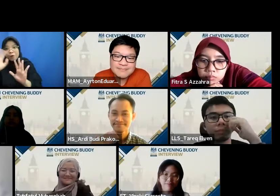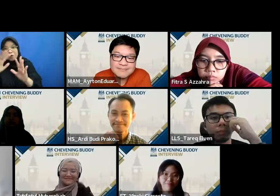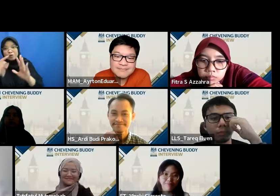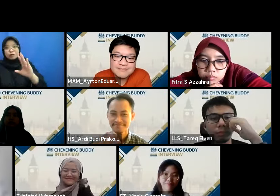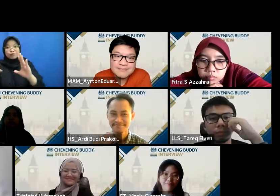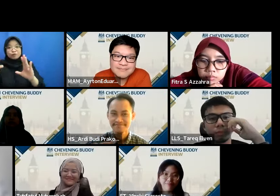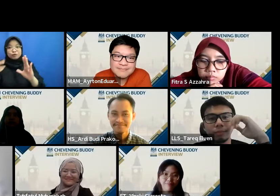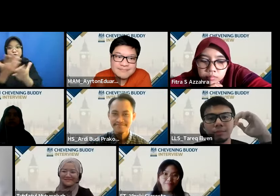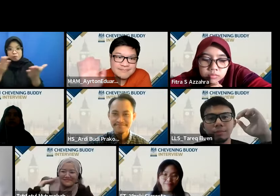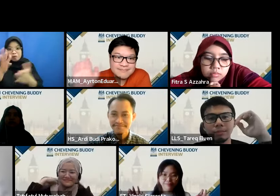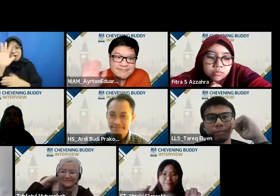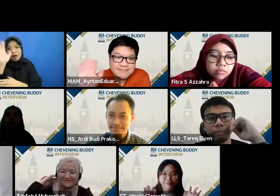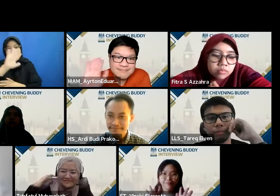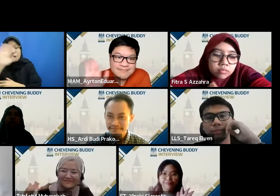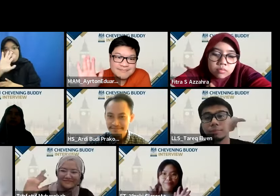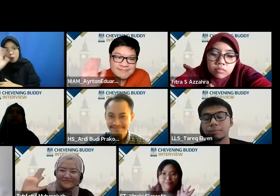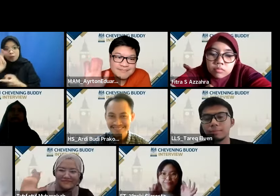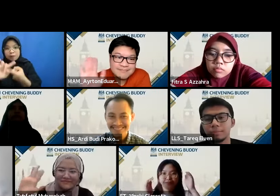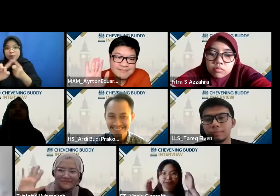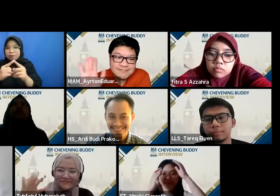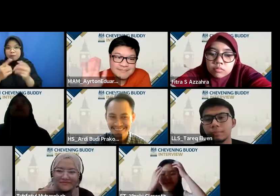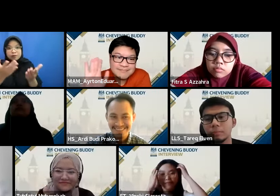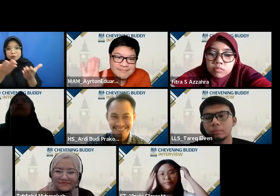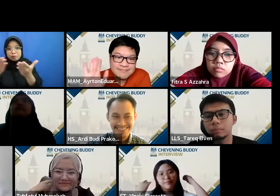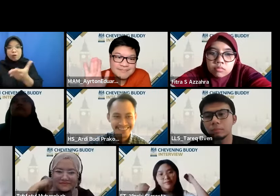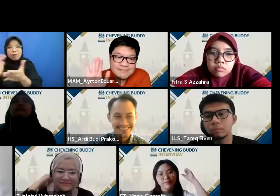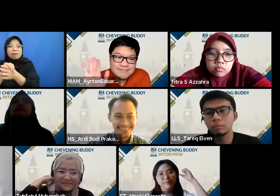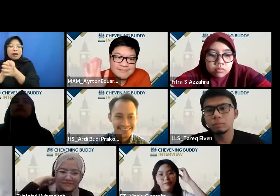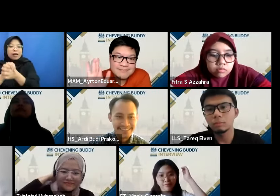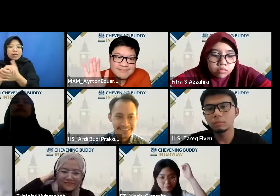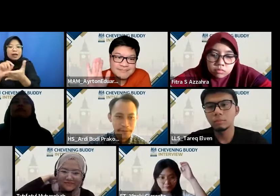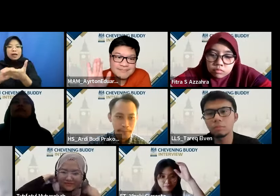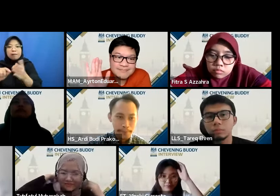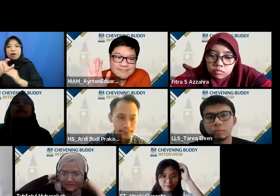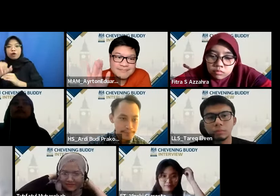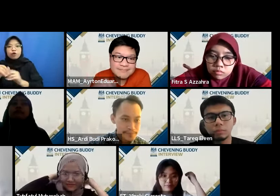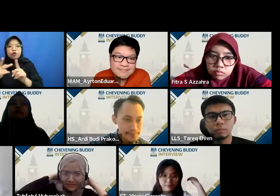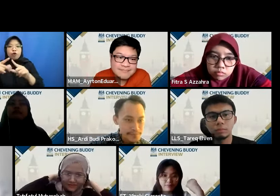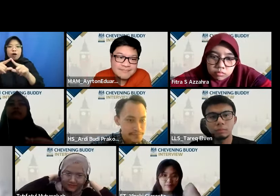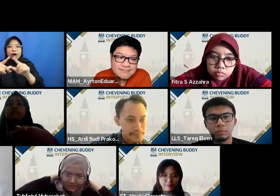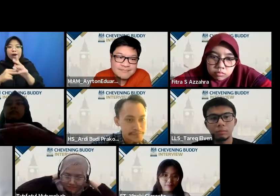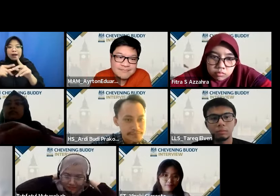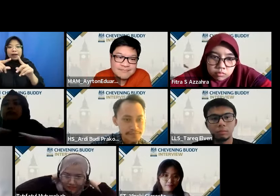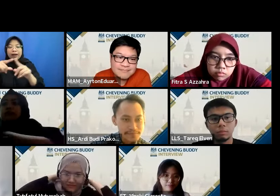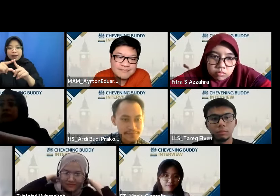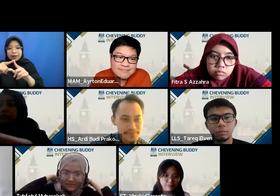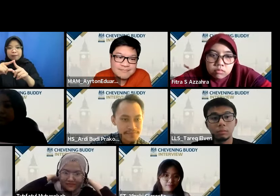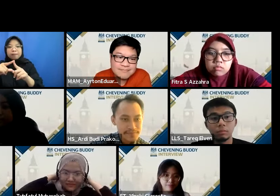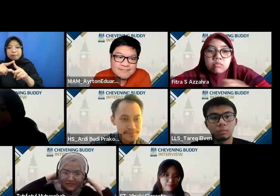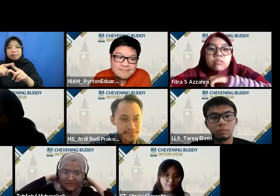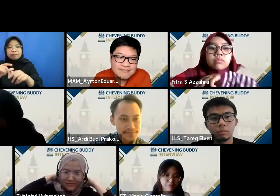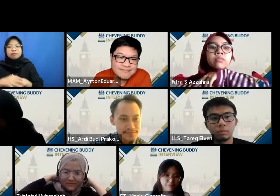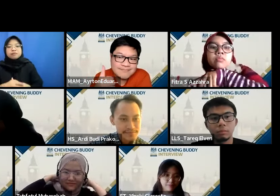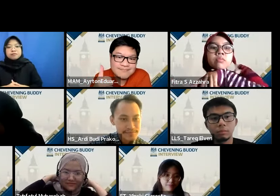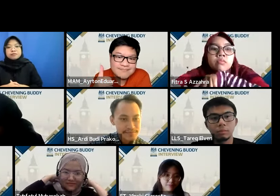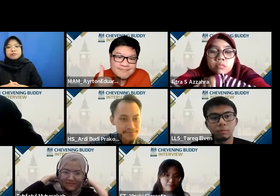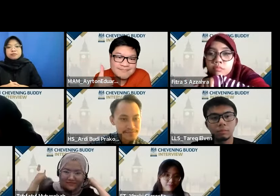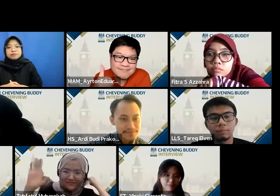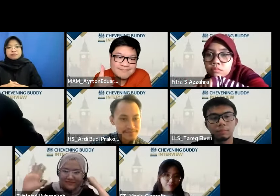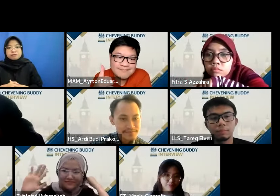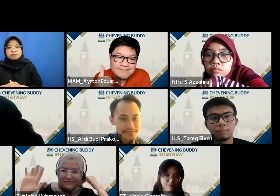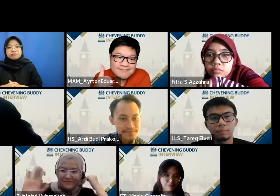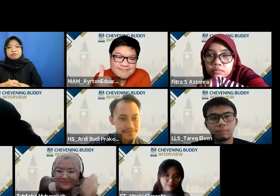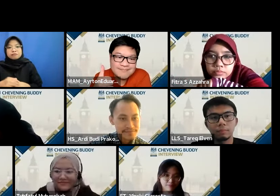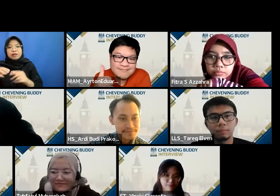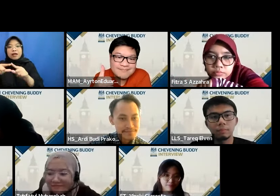zoom Halo teman-teman semuanya perkenalkan nama aku Yohana Eh aku dari chivening eh angkatan